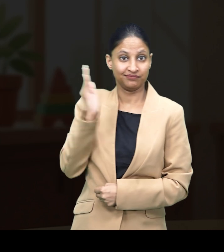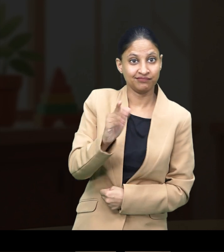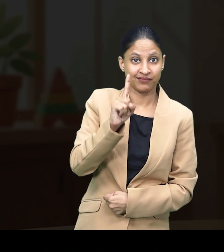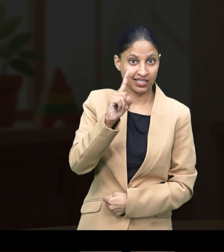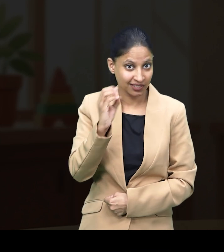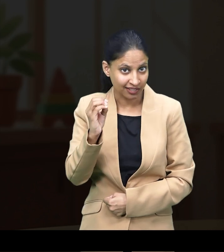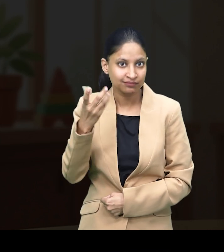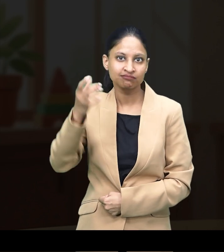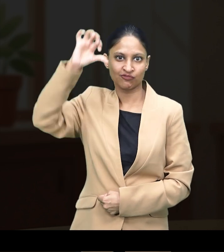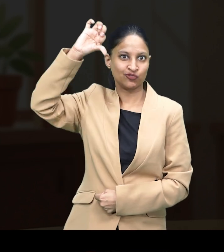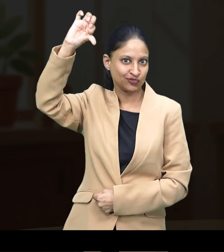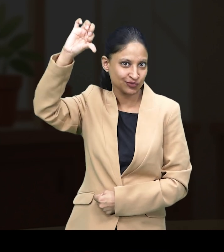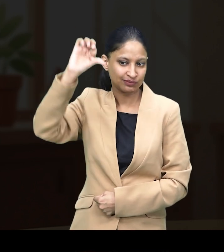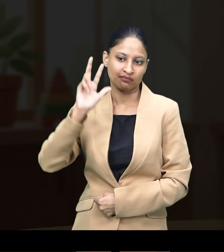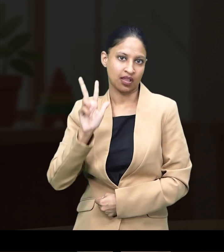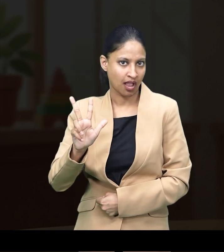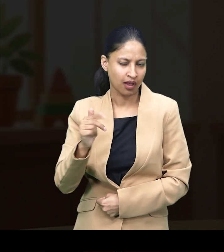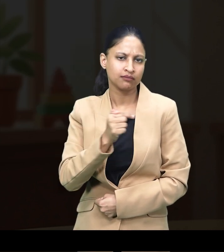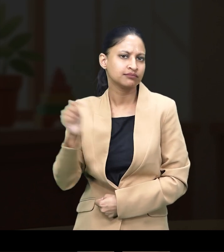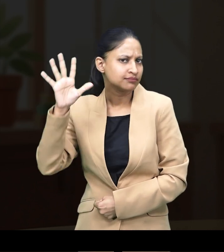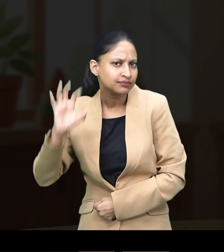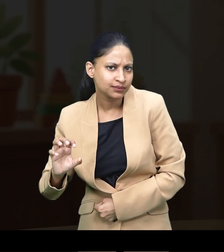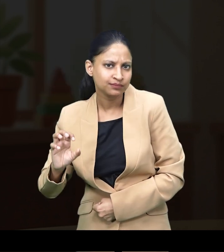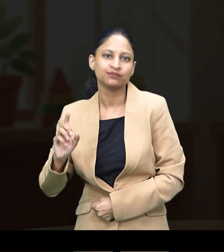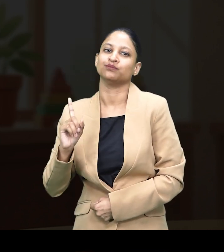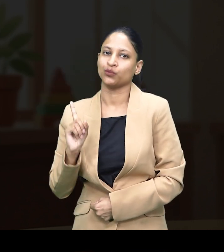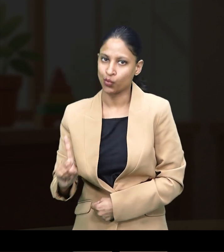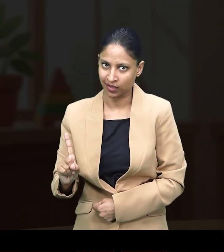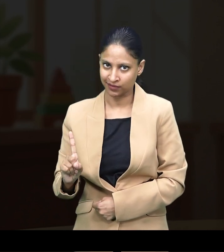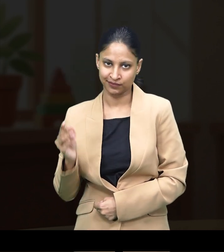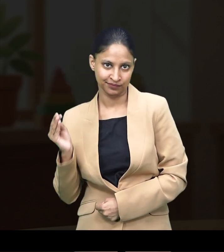दहाई का स्थान 9 घटा 8 बराबर 1।